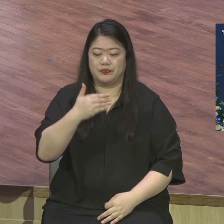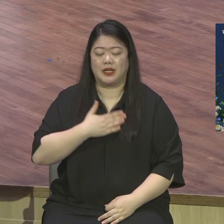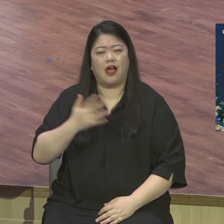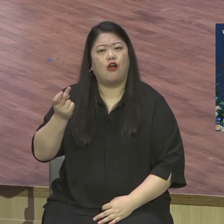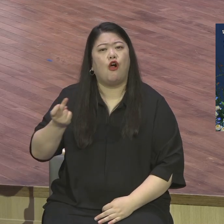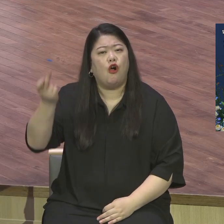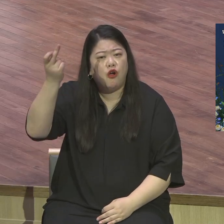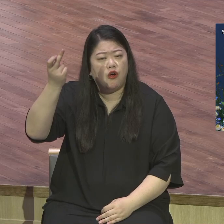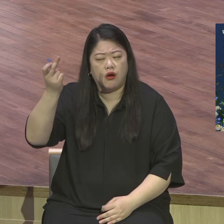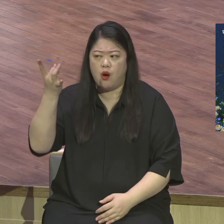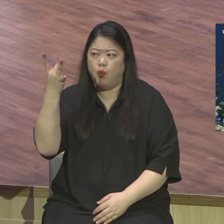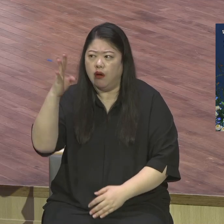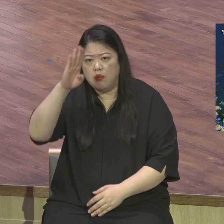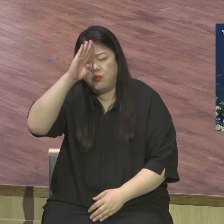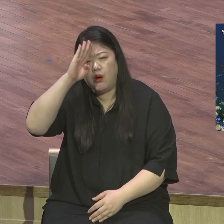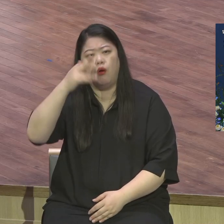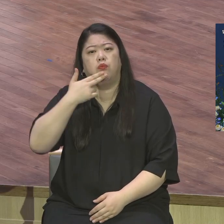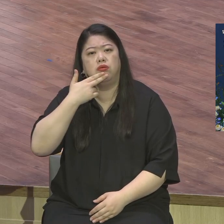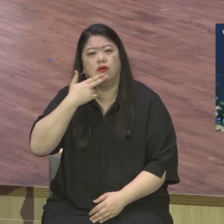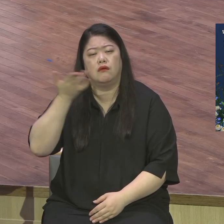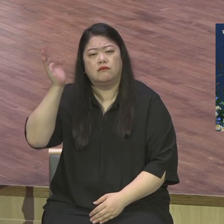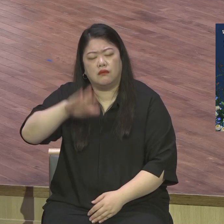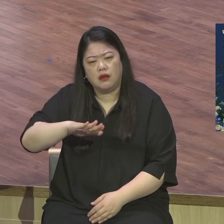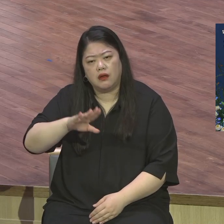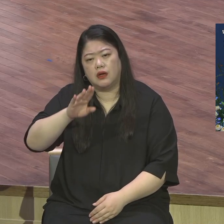그냥 주무시다가